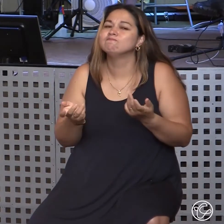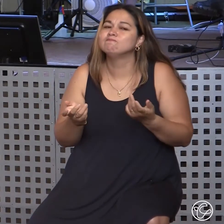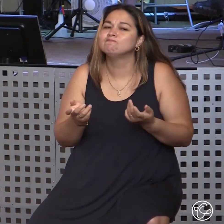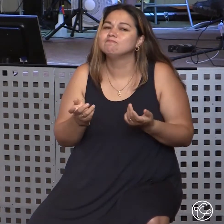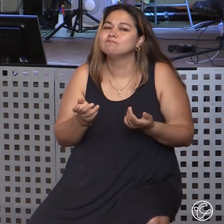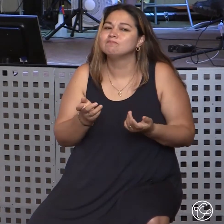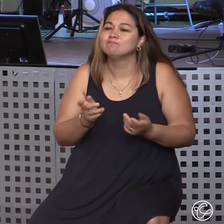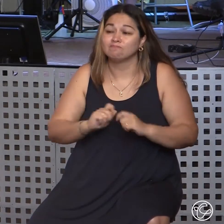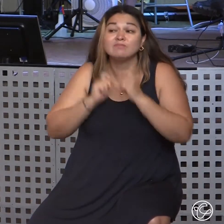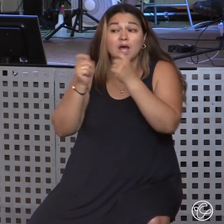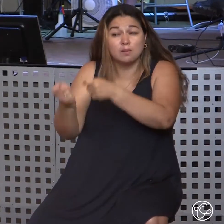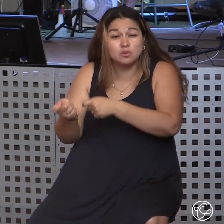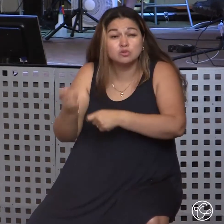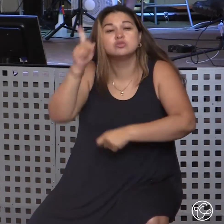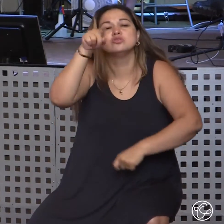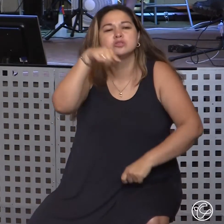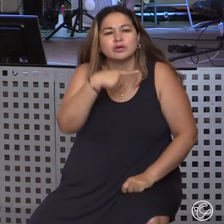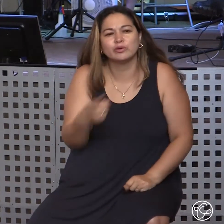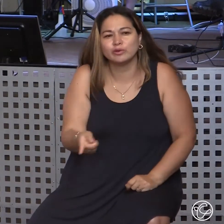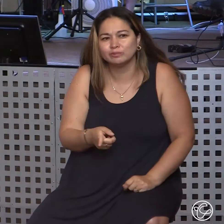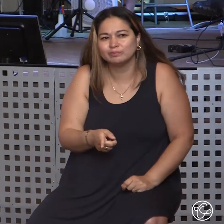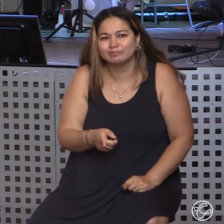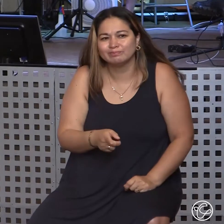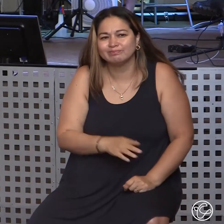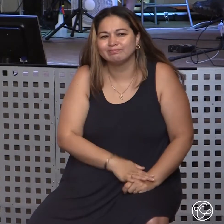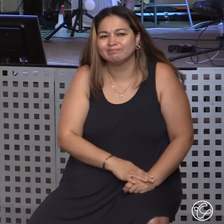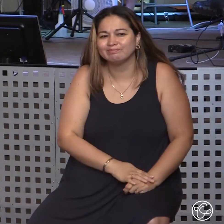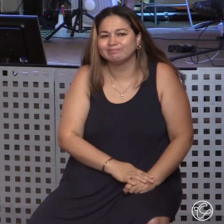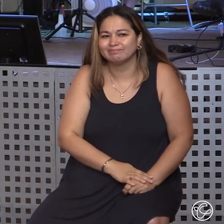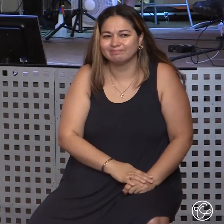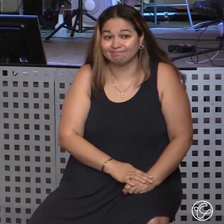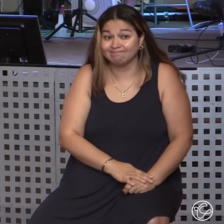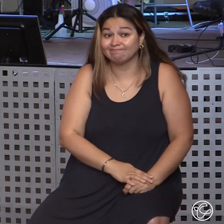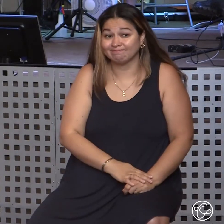Porque la honra mantiene funcionando las cosas.